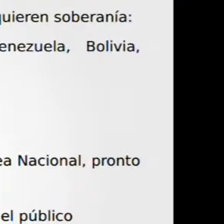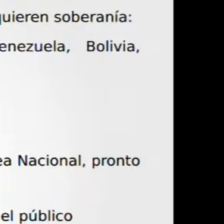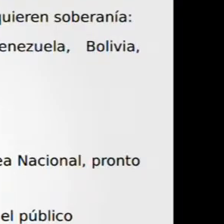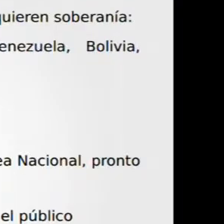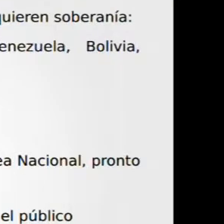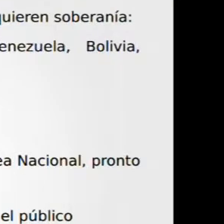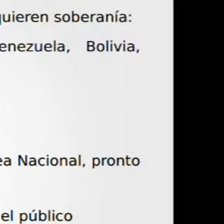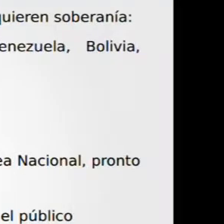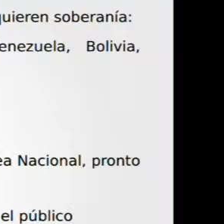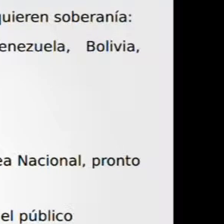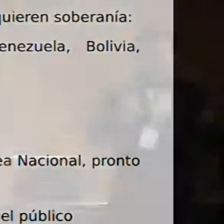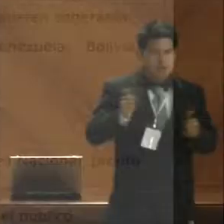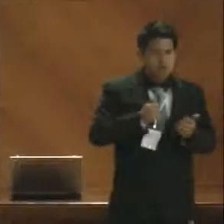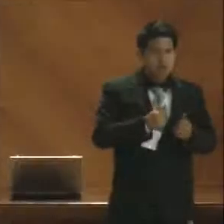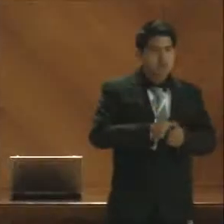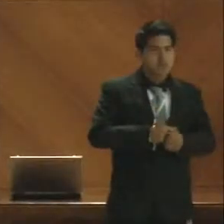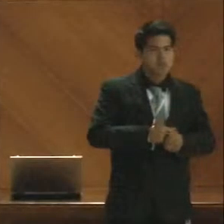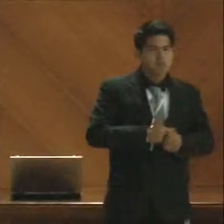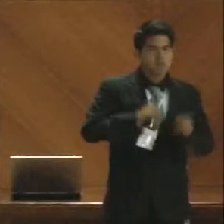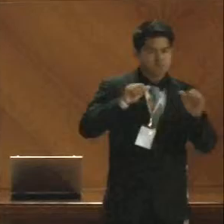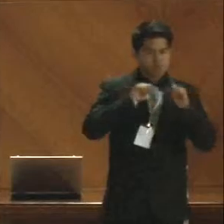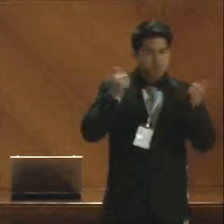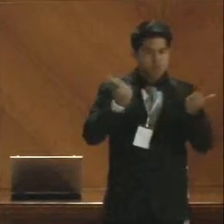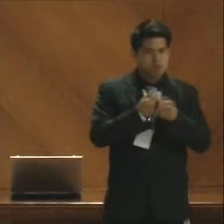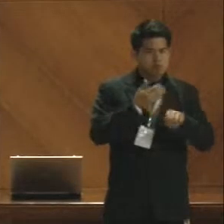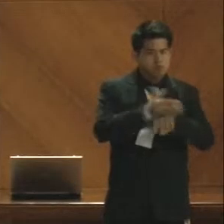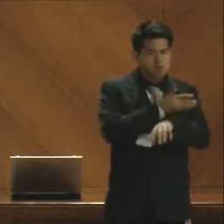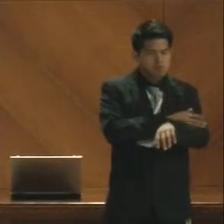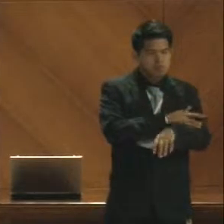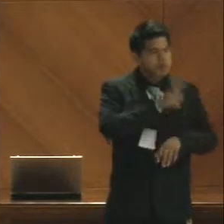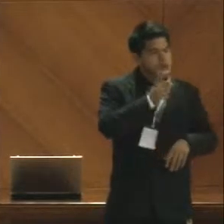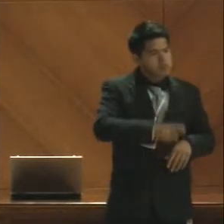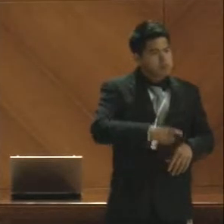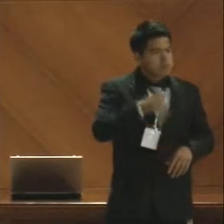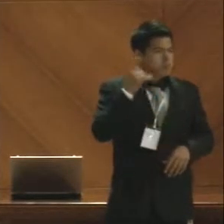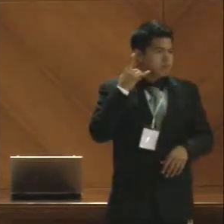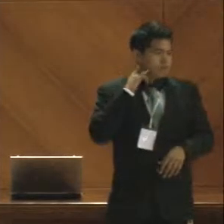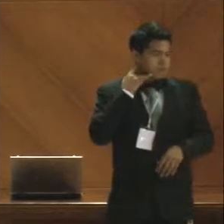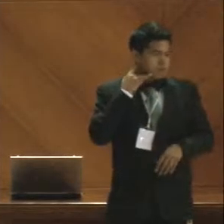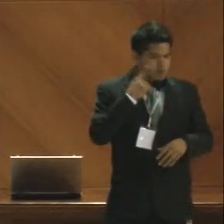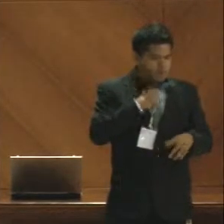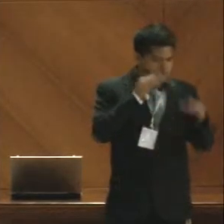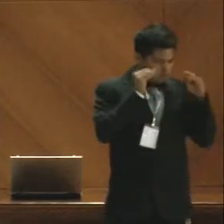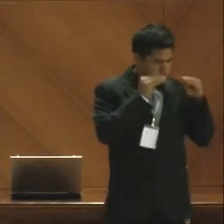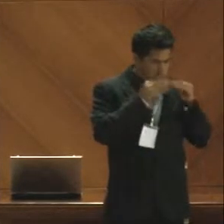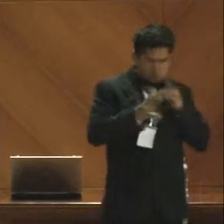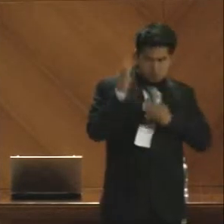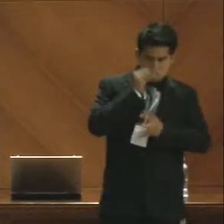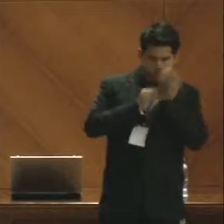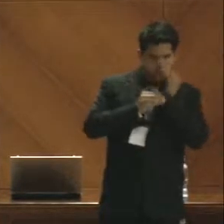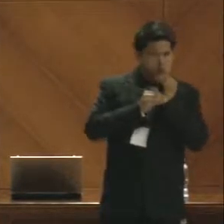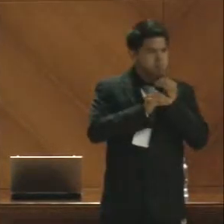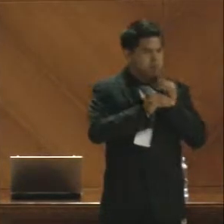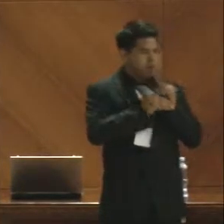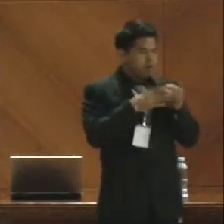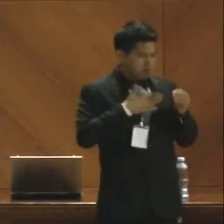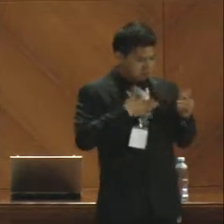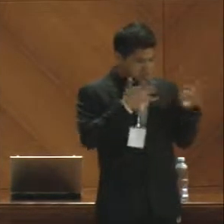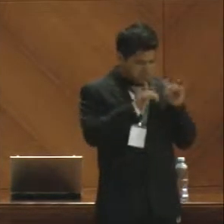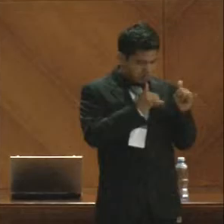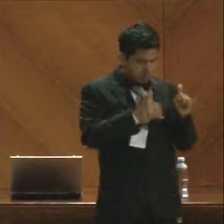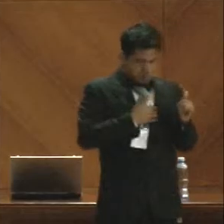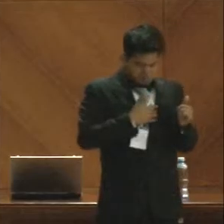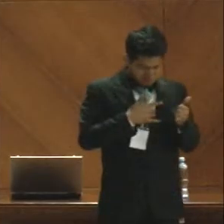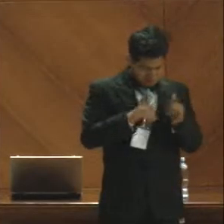presentamos en Campus Party. Una niña dio una presentación de cómo aprendió a hacer videojuegos, niños de 8 a 12 años, que en lugar de